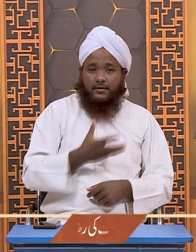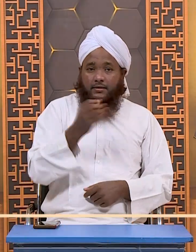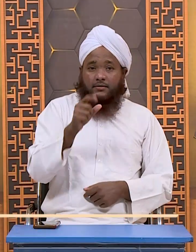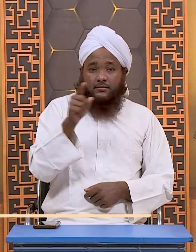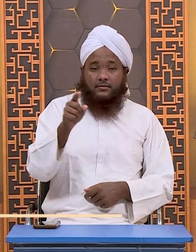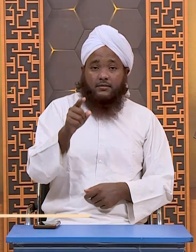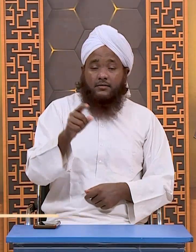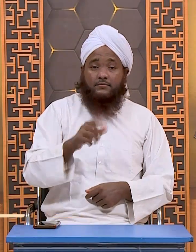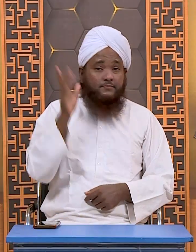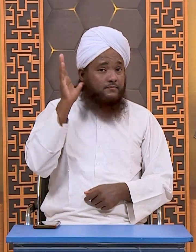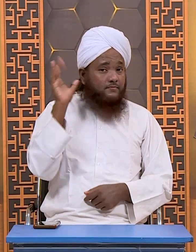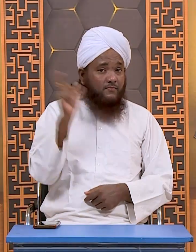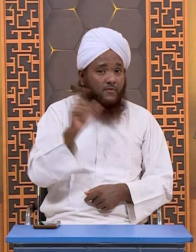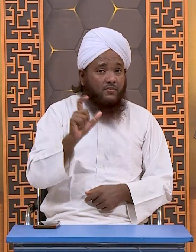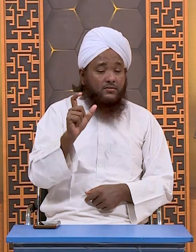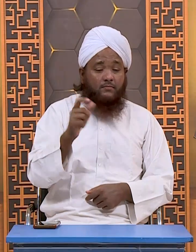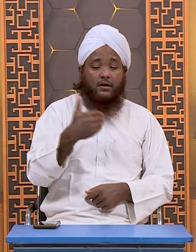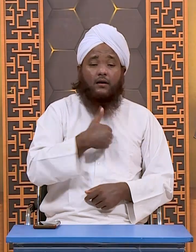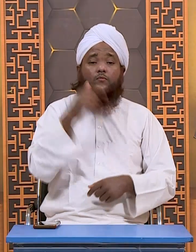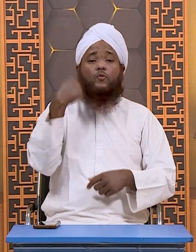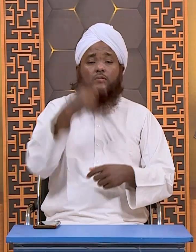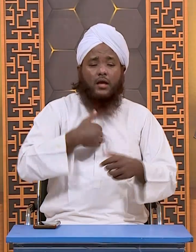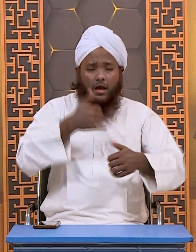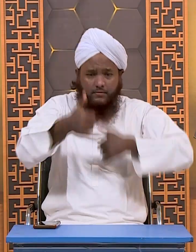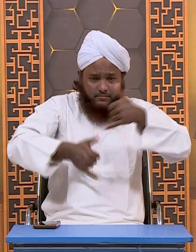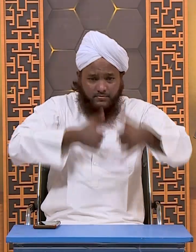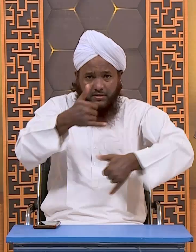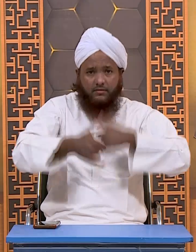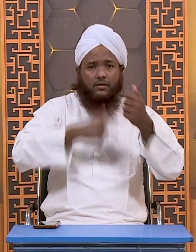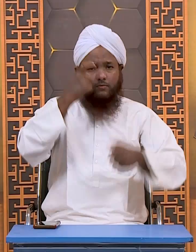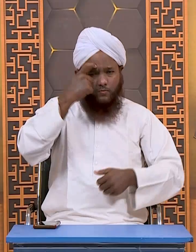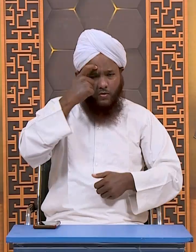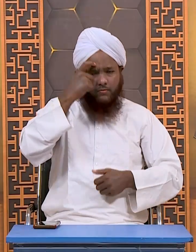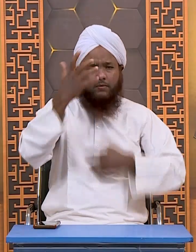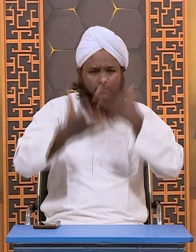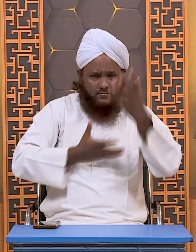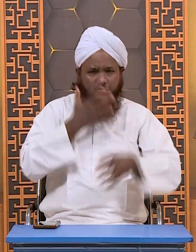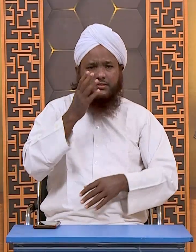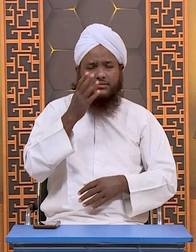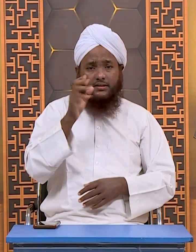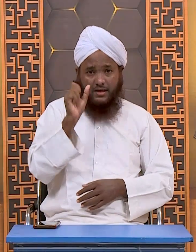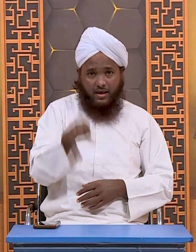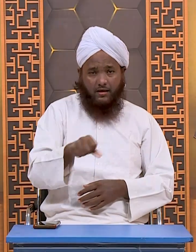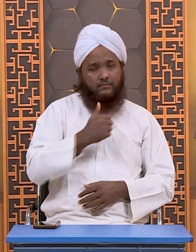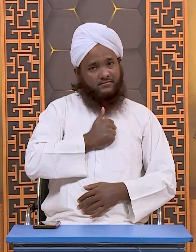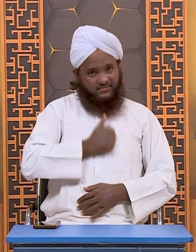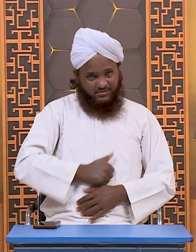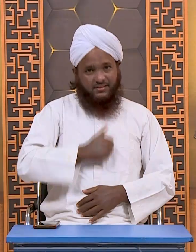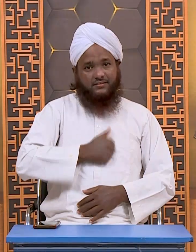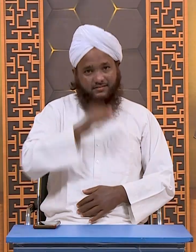کی نشانی یہ ہے کہ اگر کوئی آزمائش آتی ہے، تکلیف آتی ہے، پریشانیاں آتی ہیں، ہم صبر کرتے ہیں، اور آسودگی میں